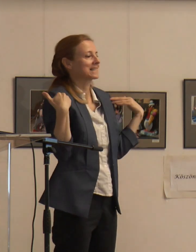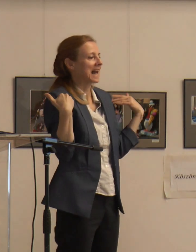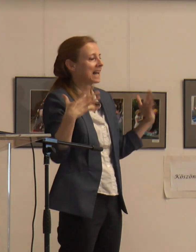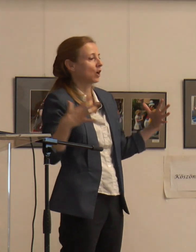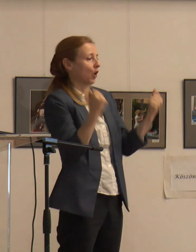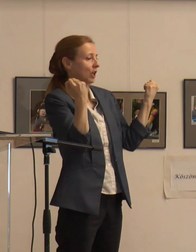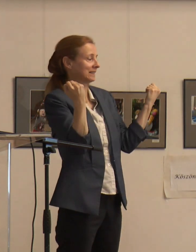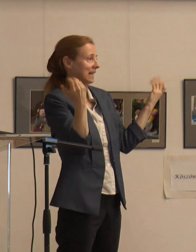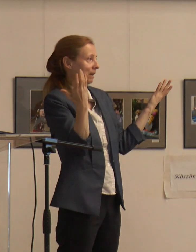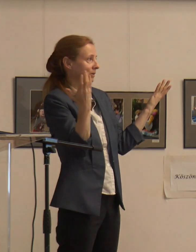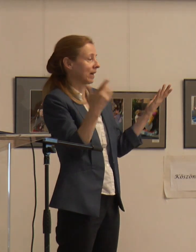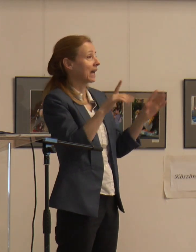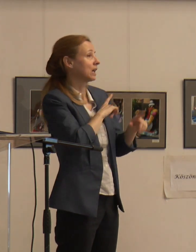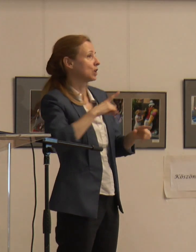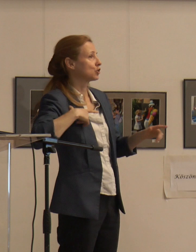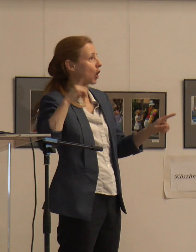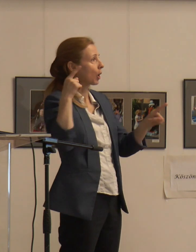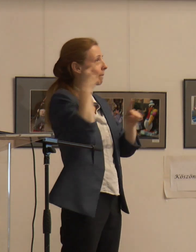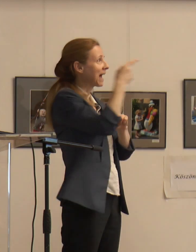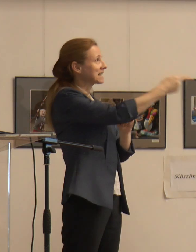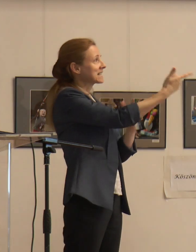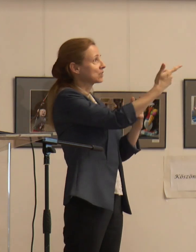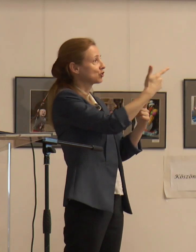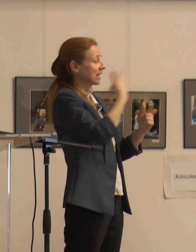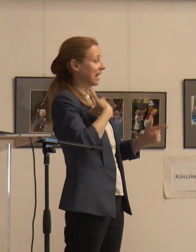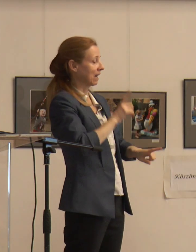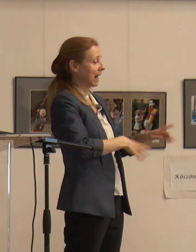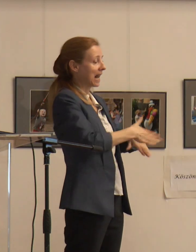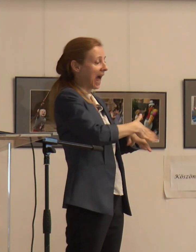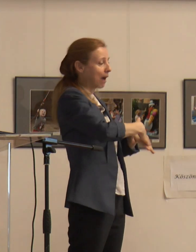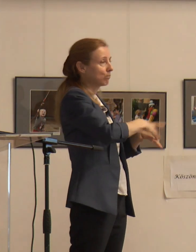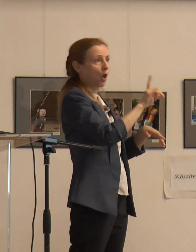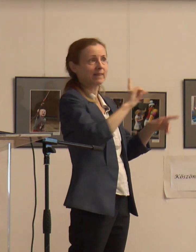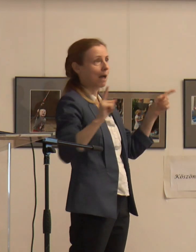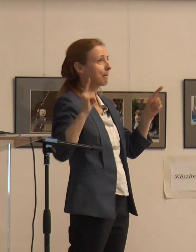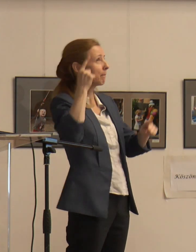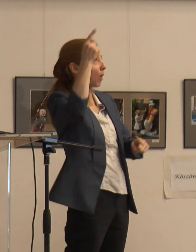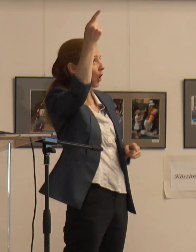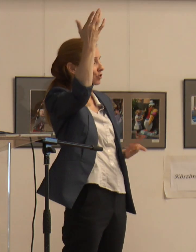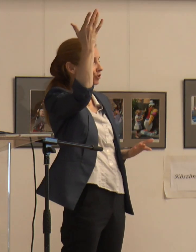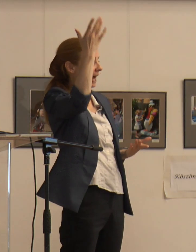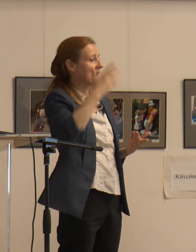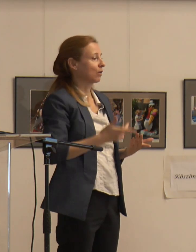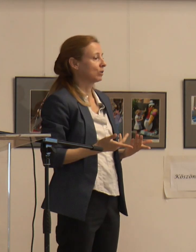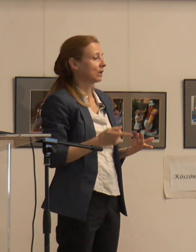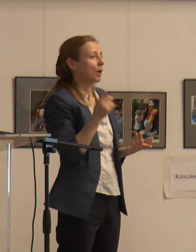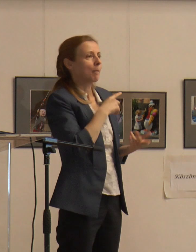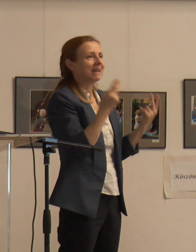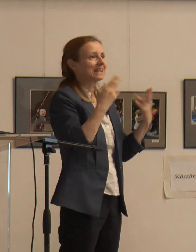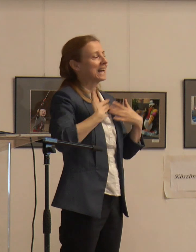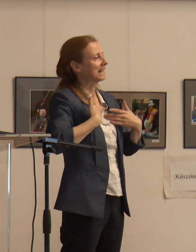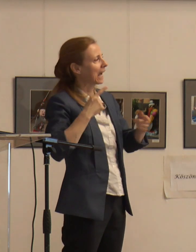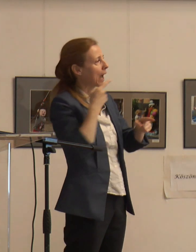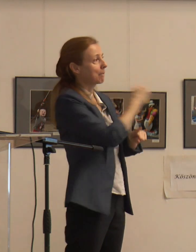teremtve? Csak a messzeséget járatni megállval, sem a magasságot. Mit ér nekem a